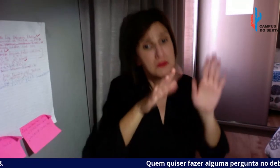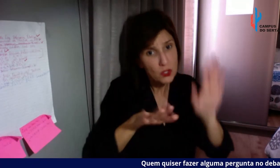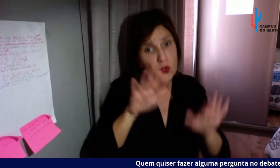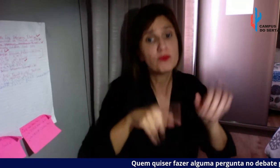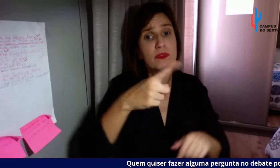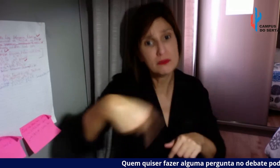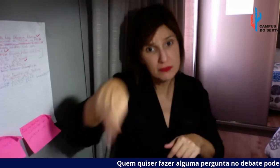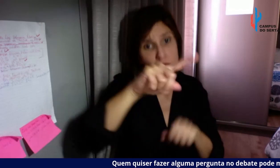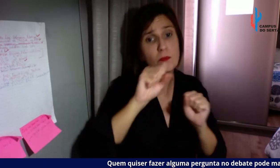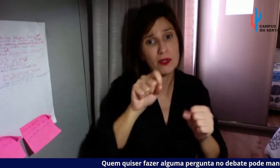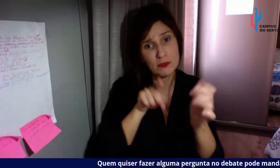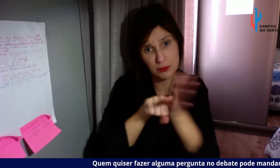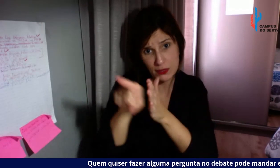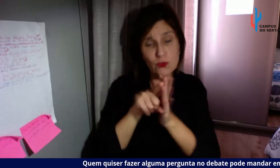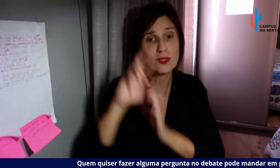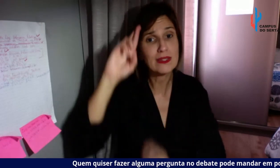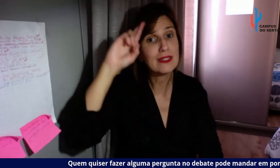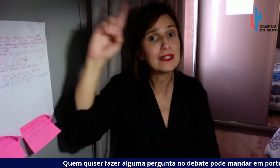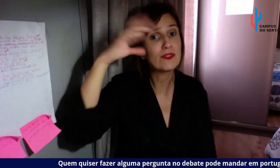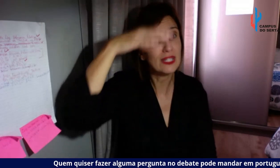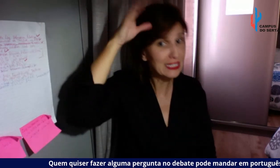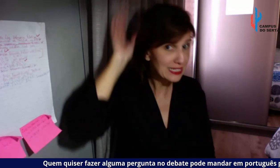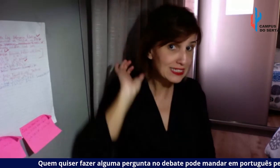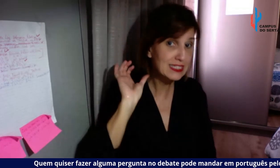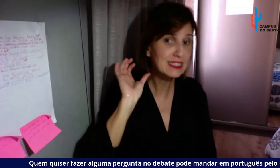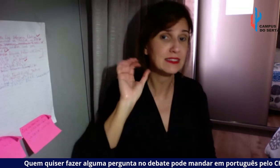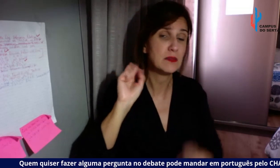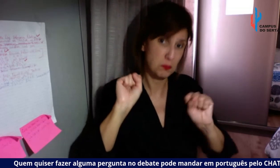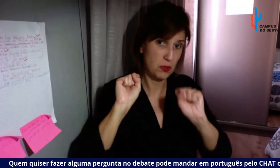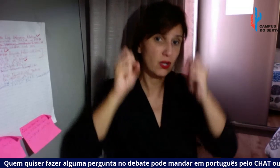nesse momento. E eu acho que seria importante que o